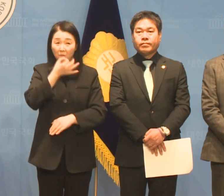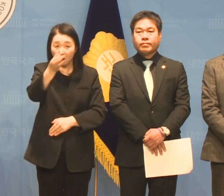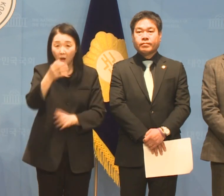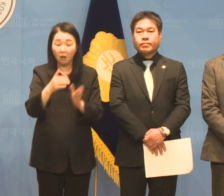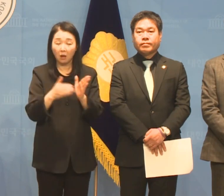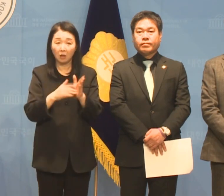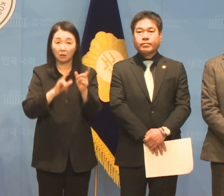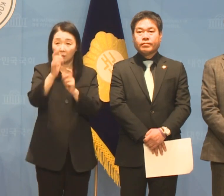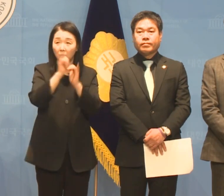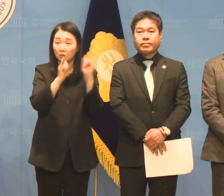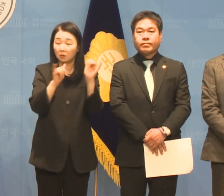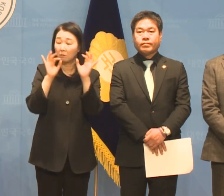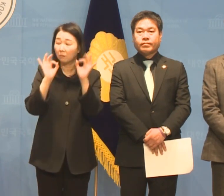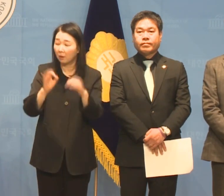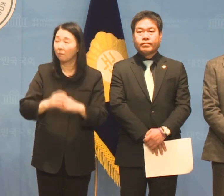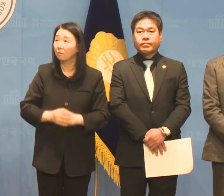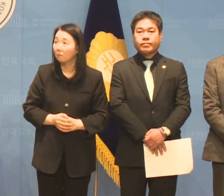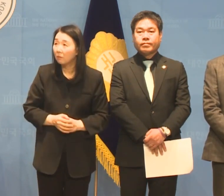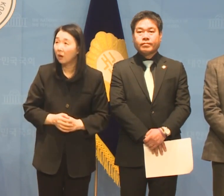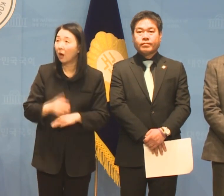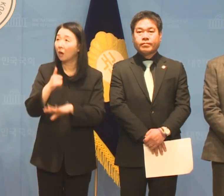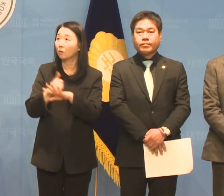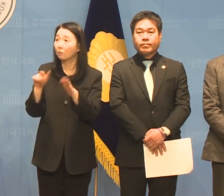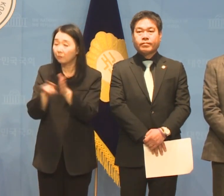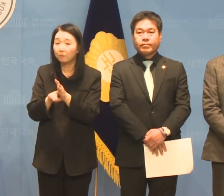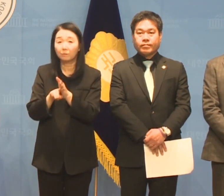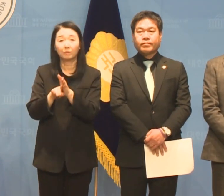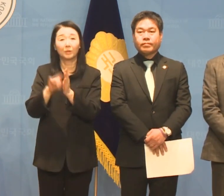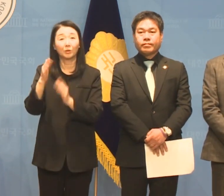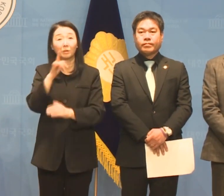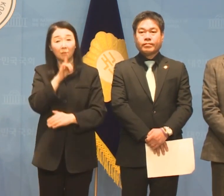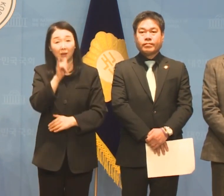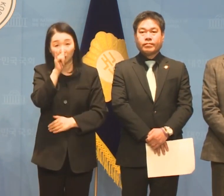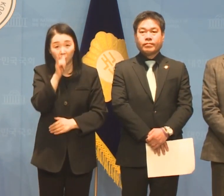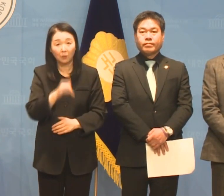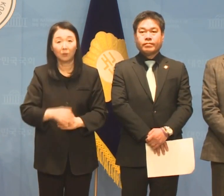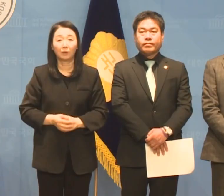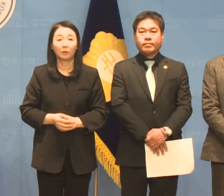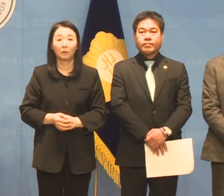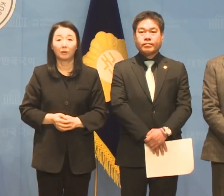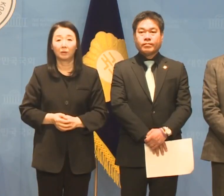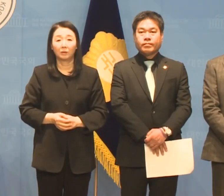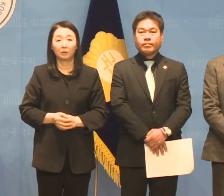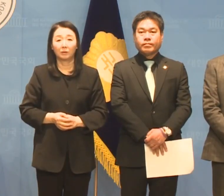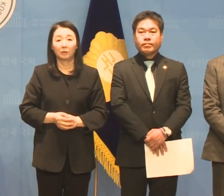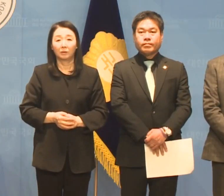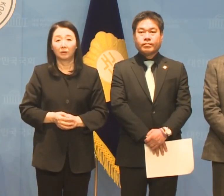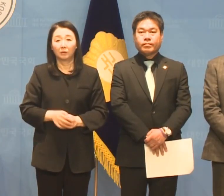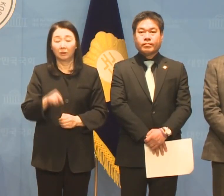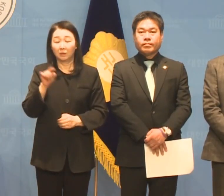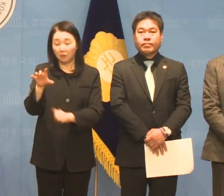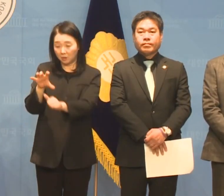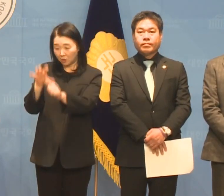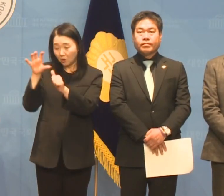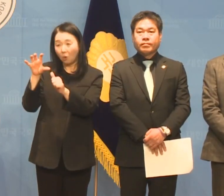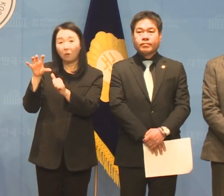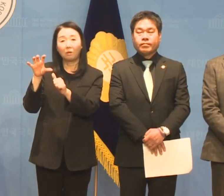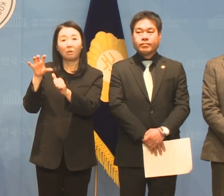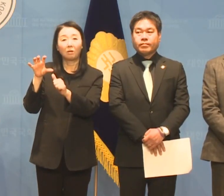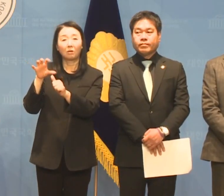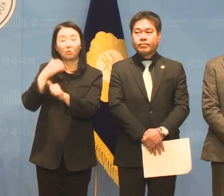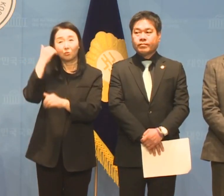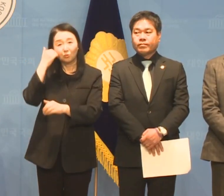다수의 사람들은 그것을 결국 믿게 된다라는 말이 있습니다. 이것을 가장 이용하고 활용하고 있는